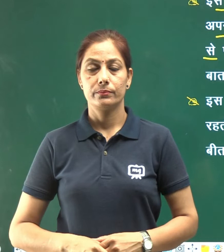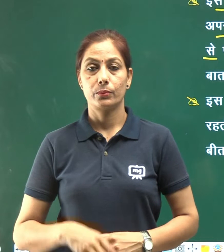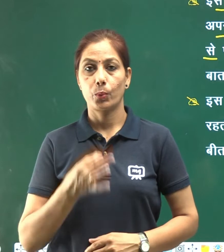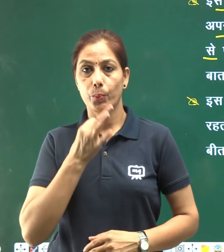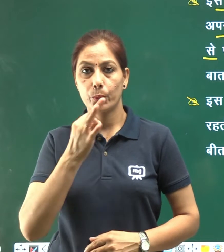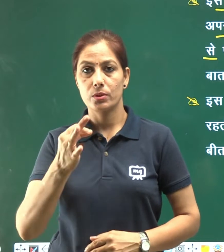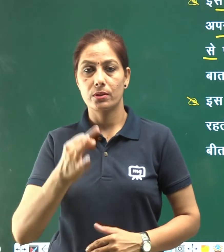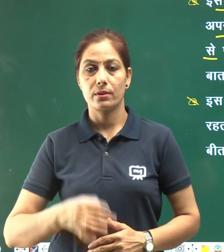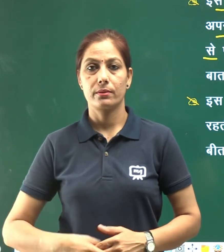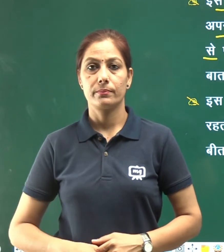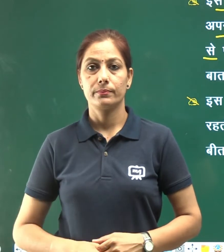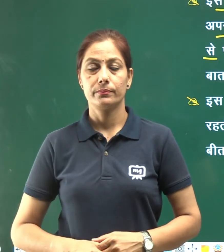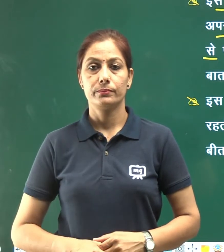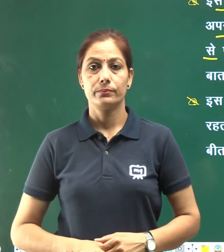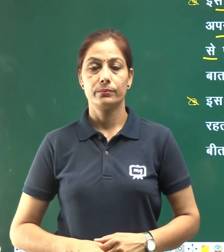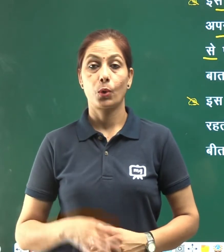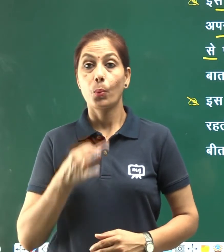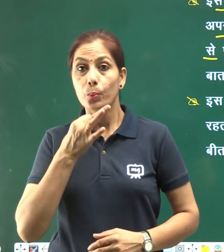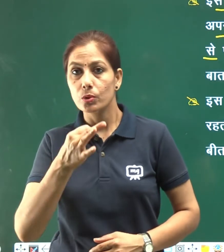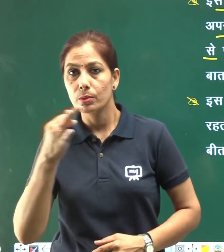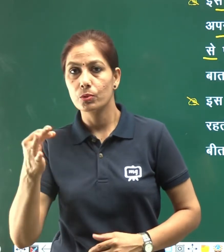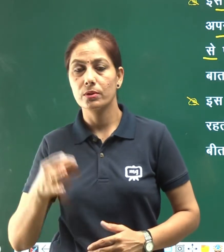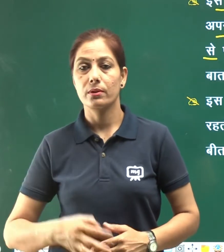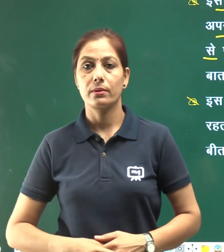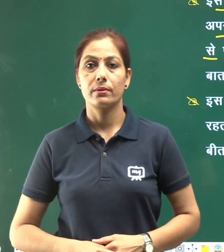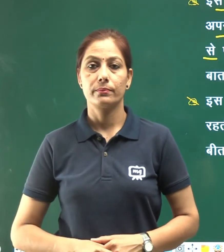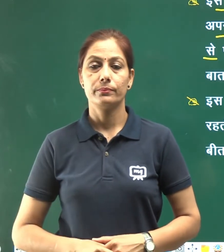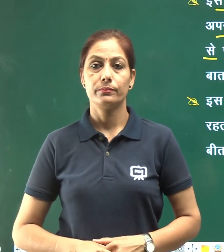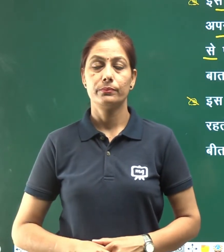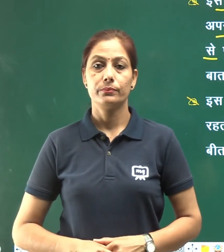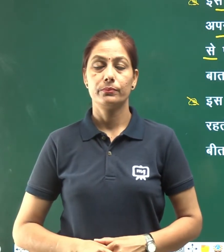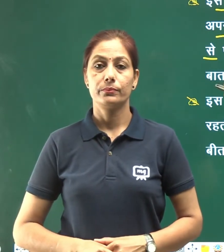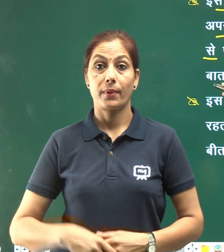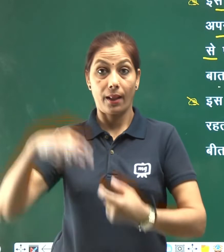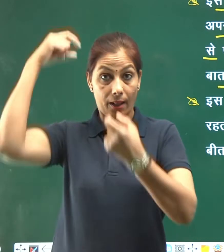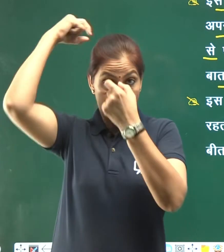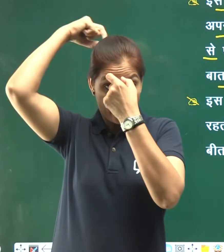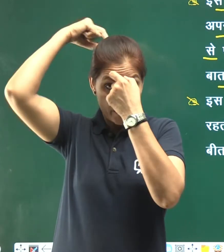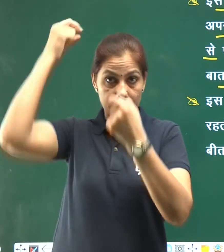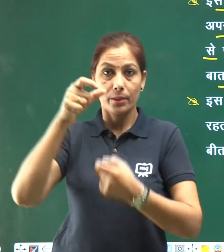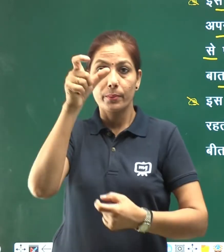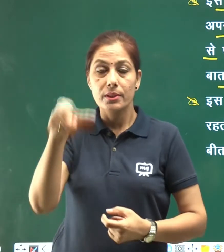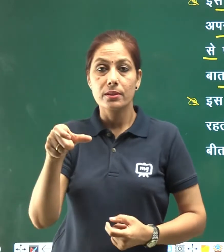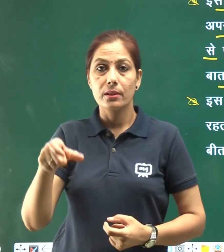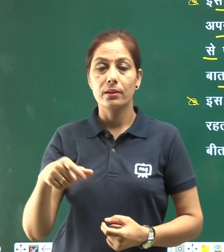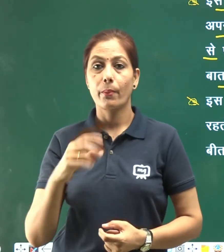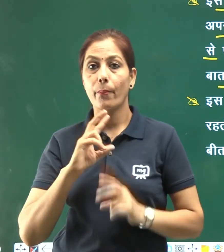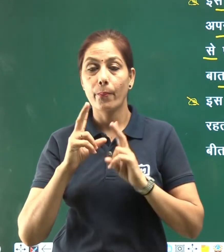पूछते हैं। पूछते पूछते मंत्री तक बात पहुंचती है